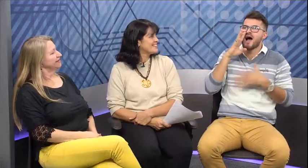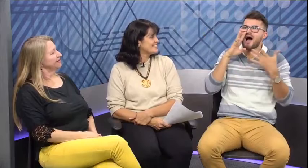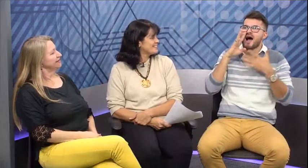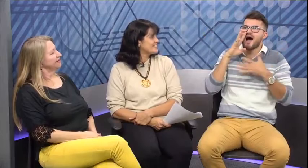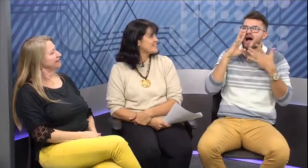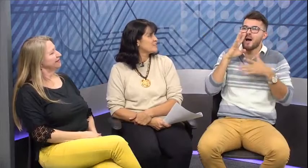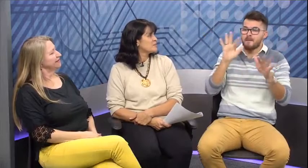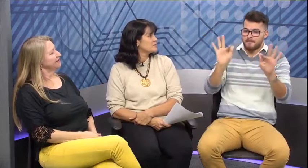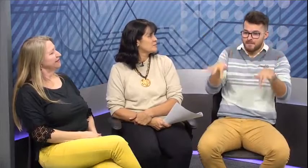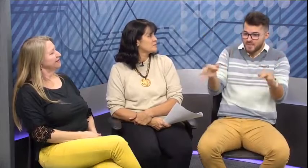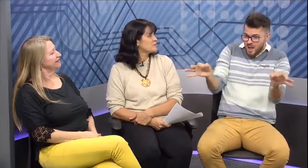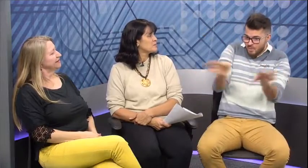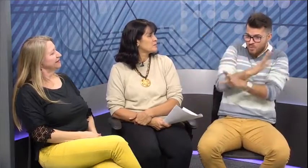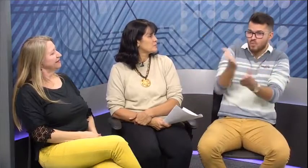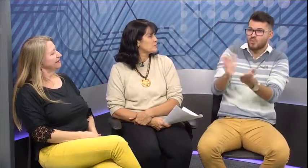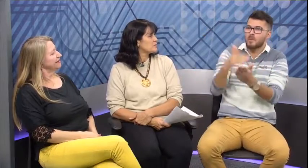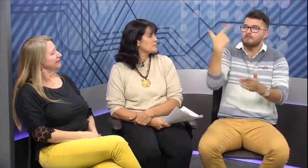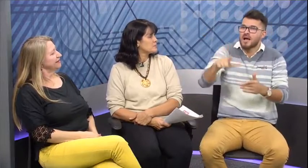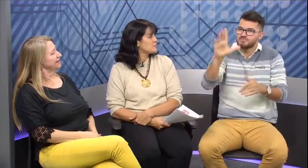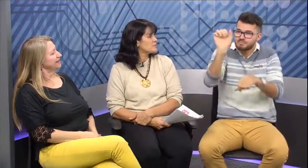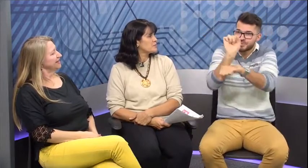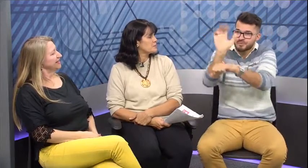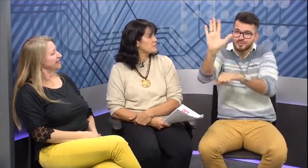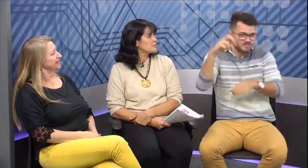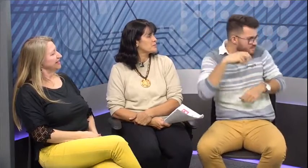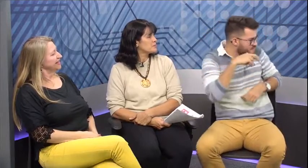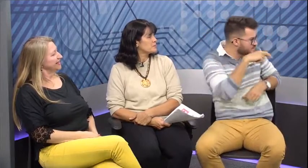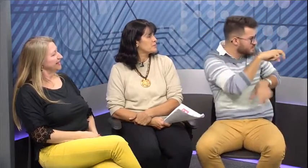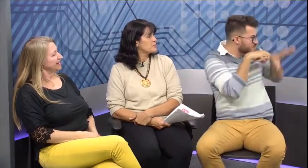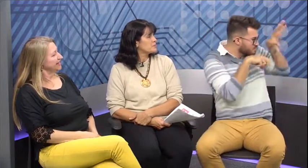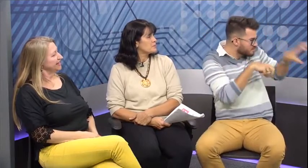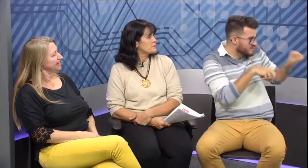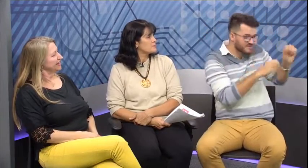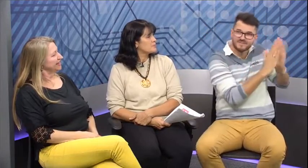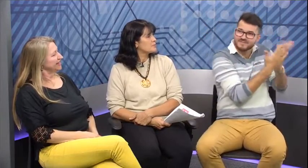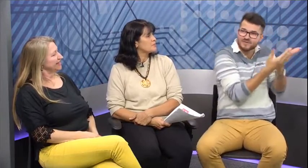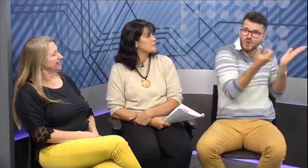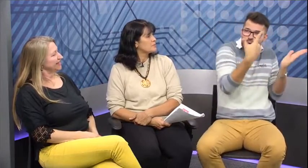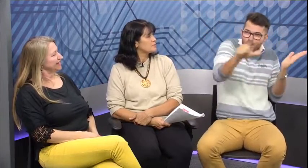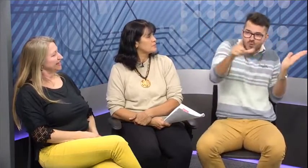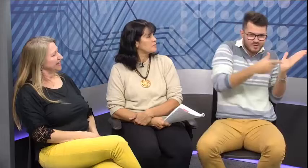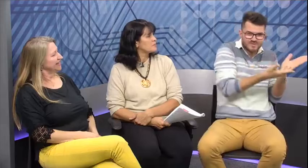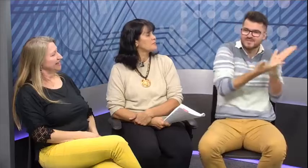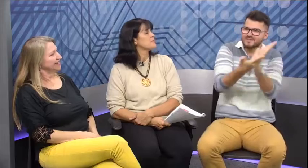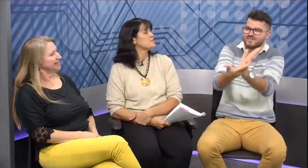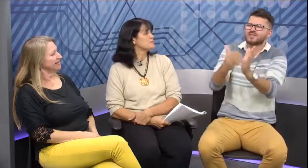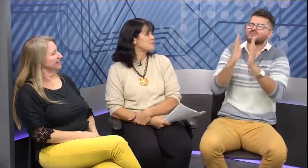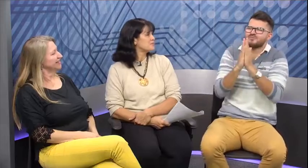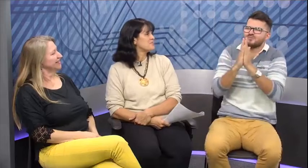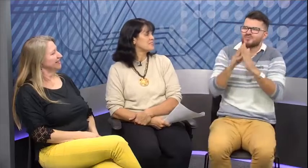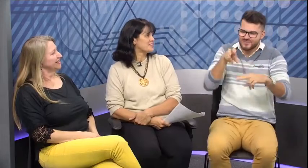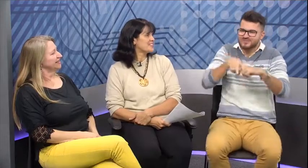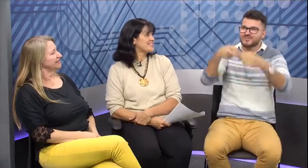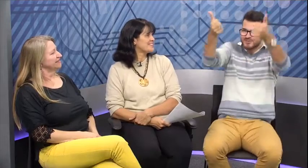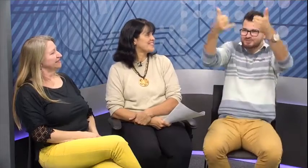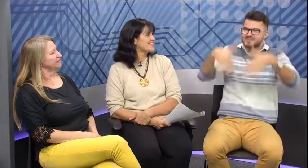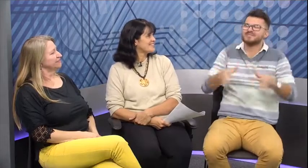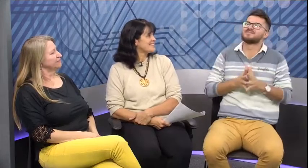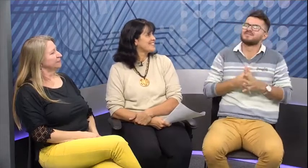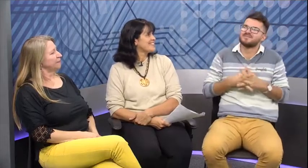as histórias, e elas se deliciam com tudo. Né? Às vezes, fala, peraí, professor, vai lá e pega um outro livro e traz e fala, professor, conta, explica